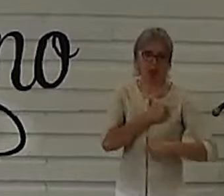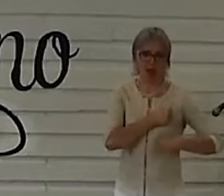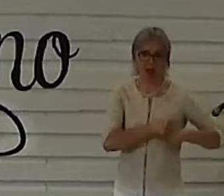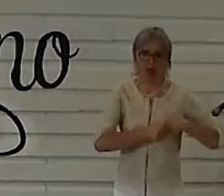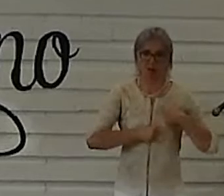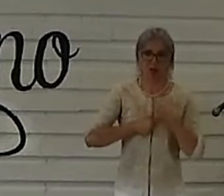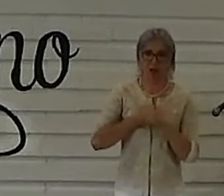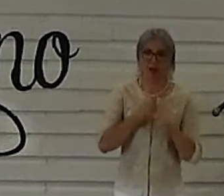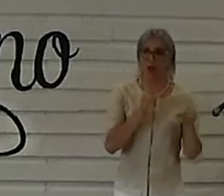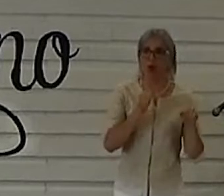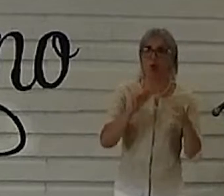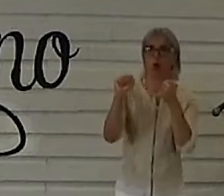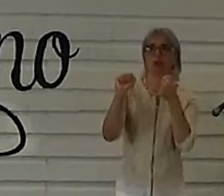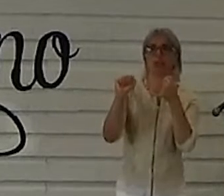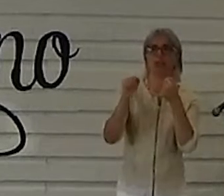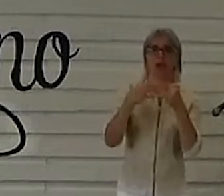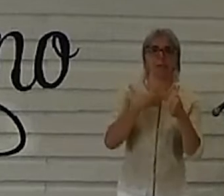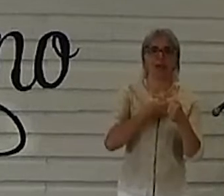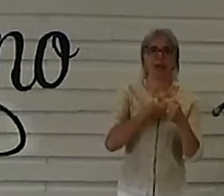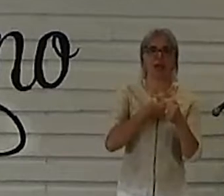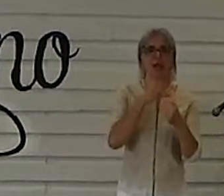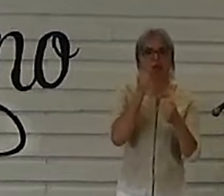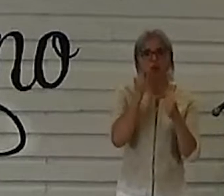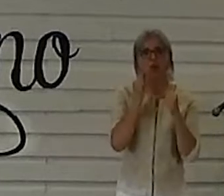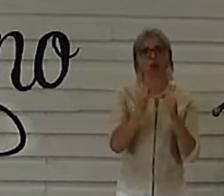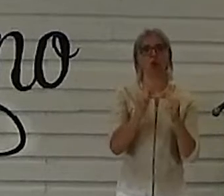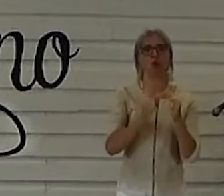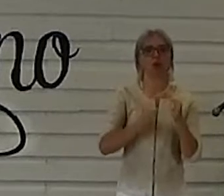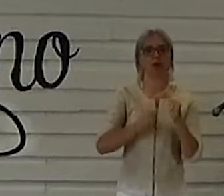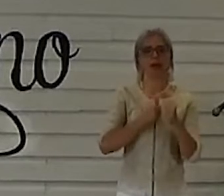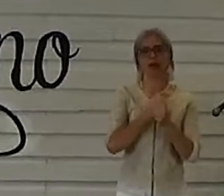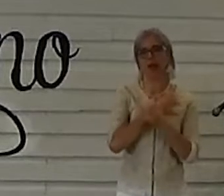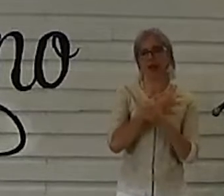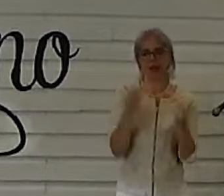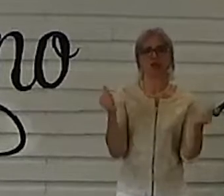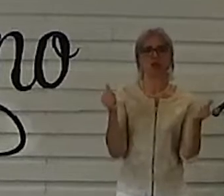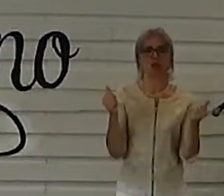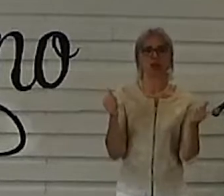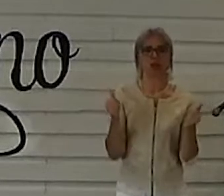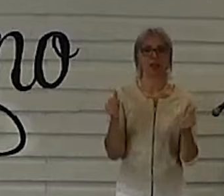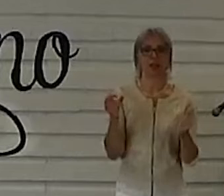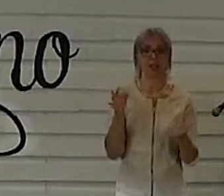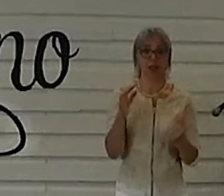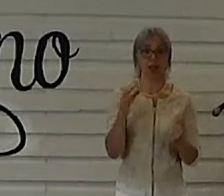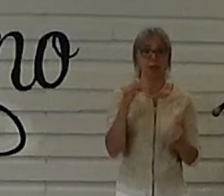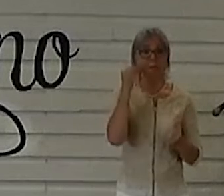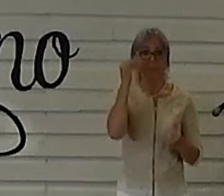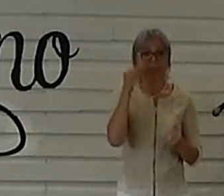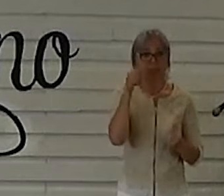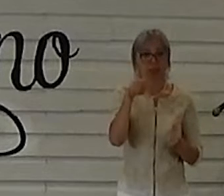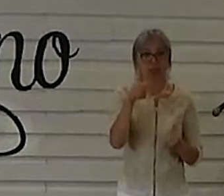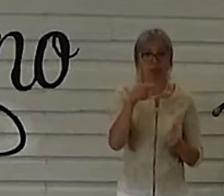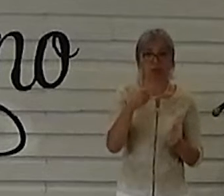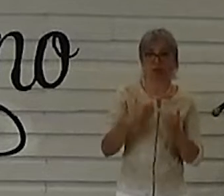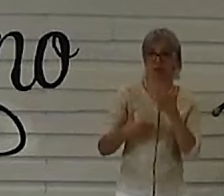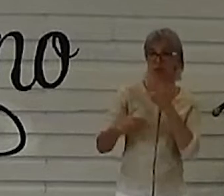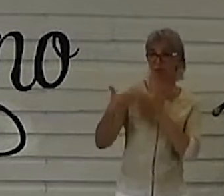Amen. Chi pensa di averlo ricevuto soltanto allora e continua a peccare, dice vabbè, ma poi dopo vado in